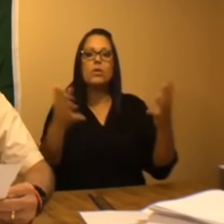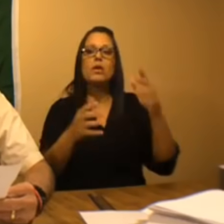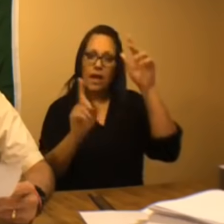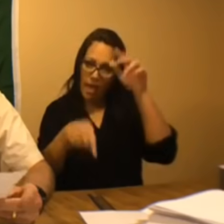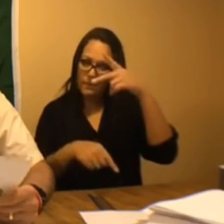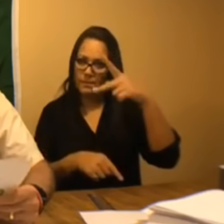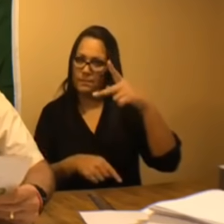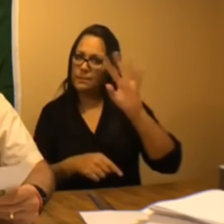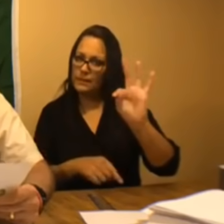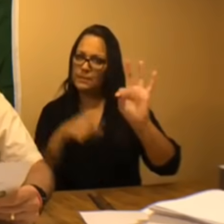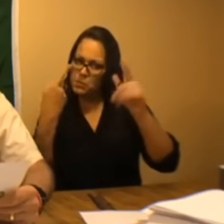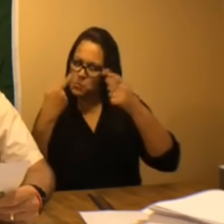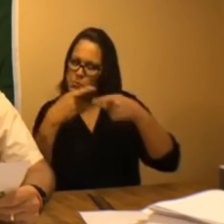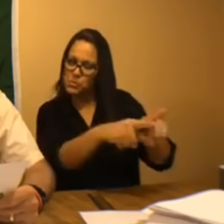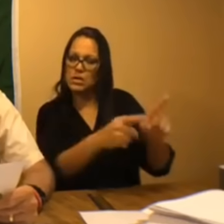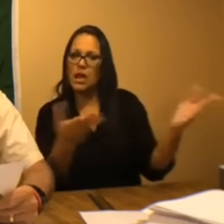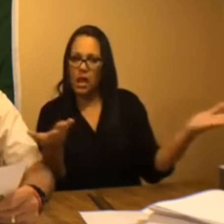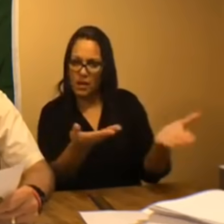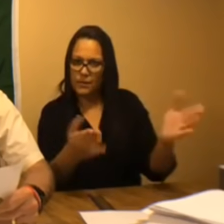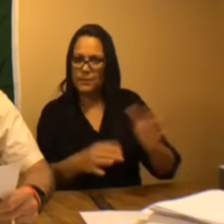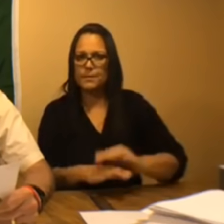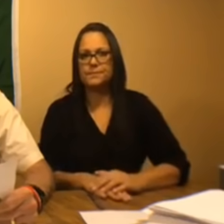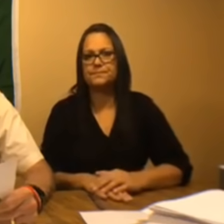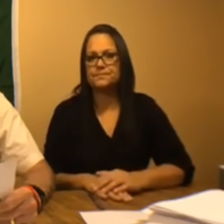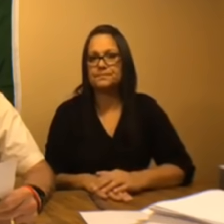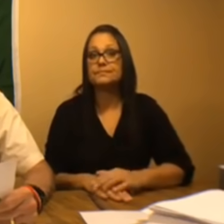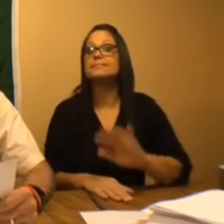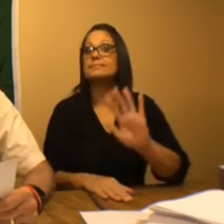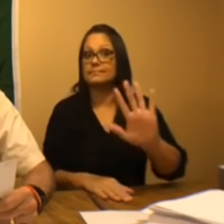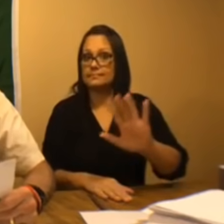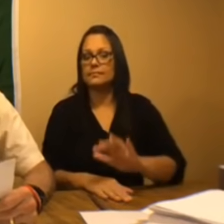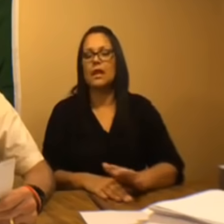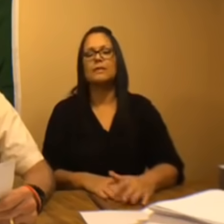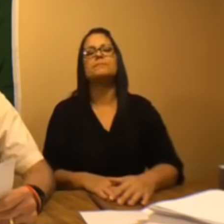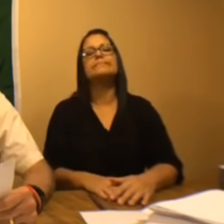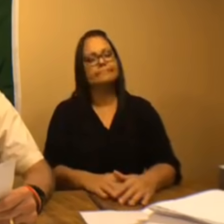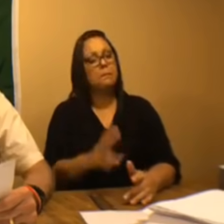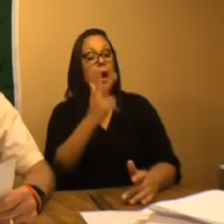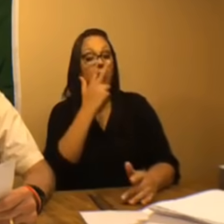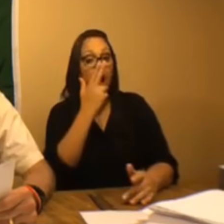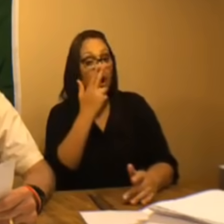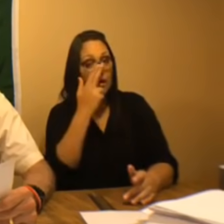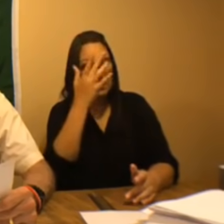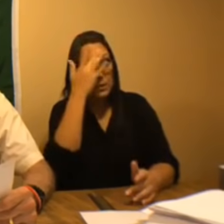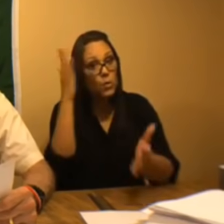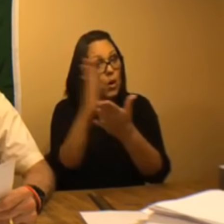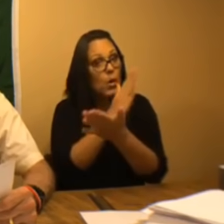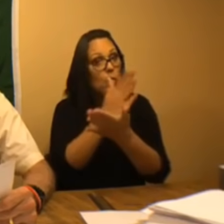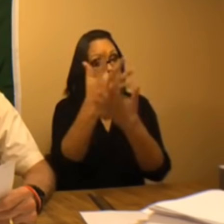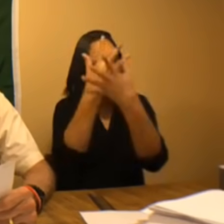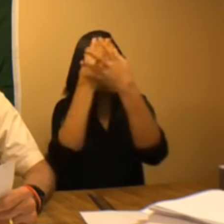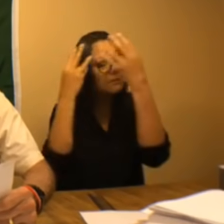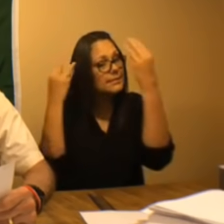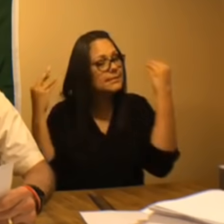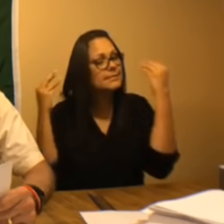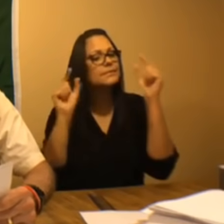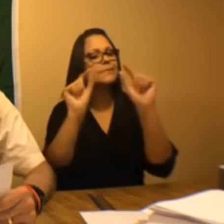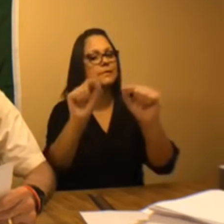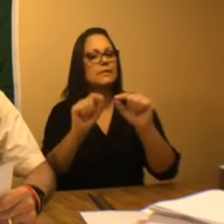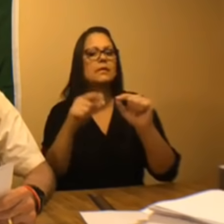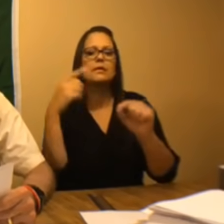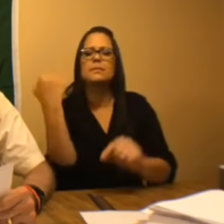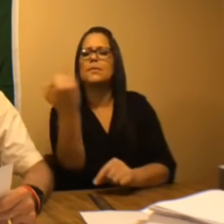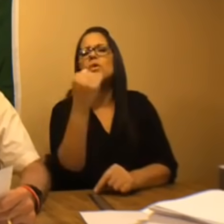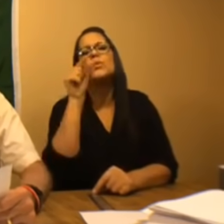agora. E parece que tem gente que se esqueceu, nós temos que fazer valer o valor